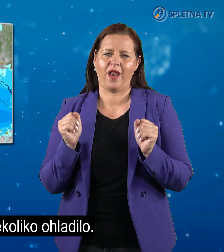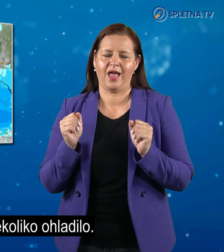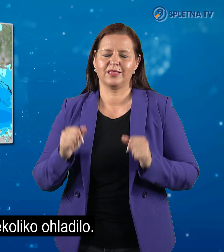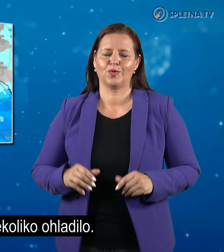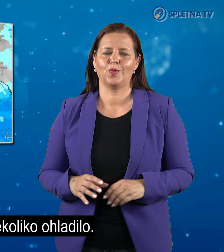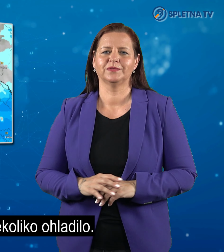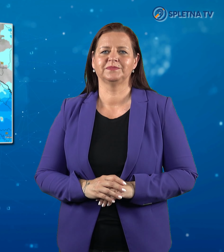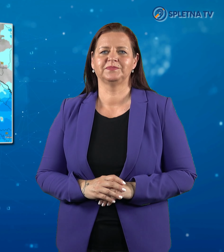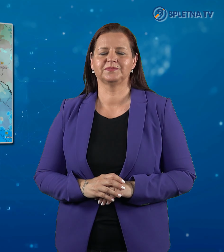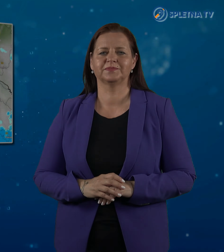ohladilo.